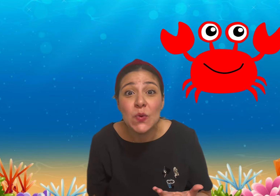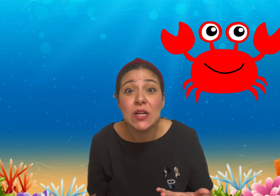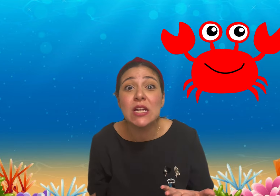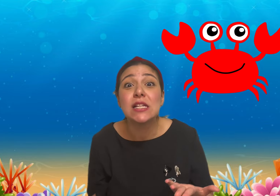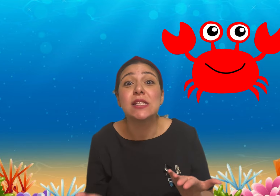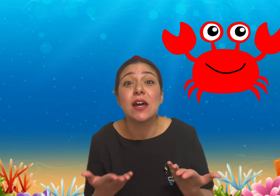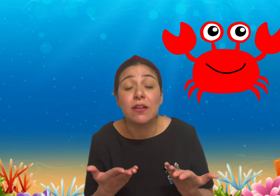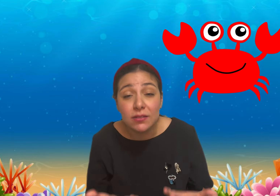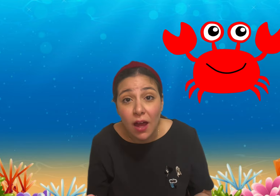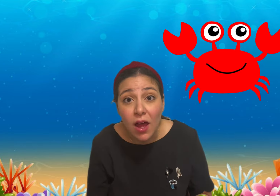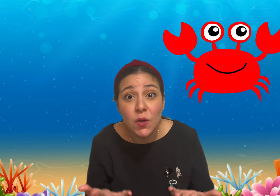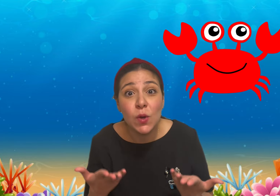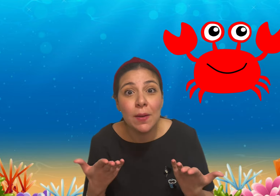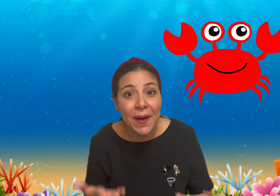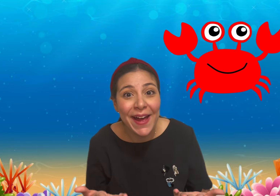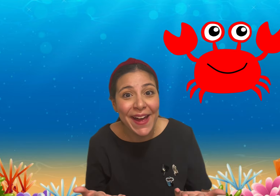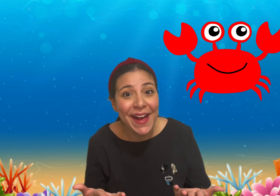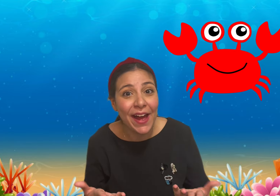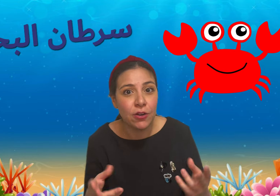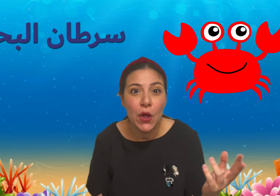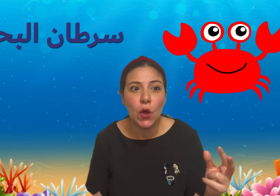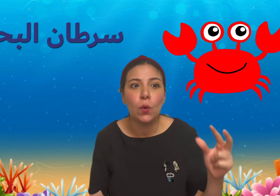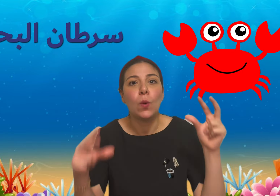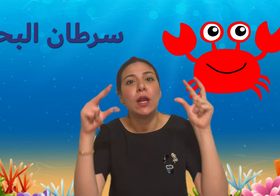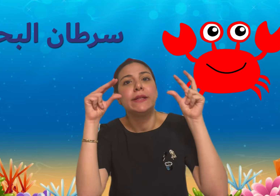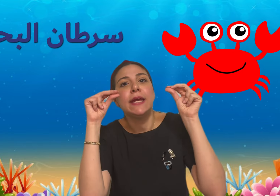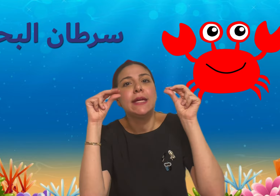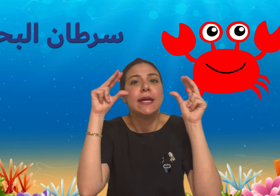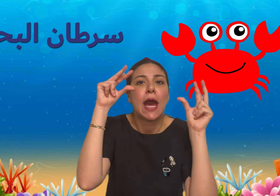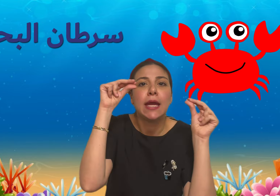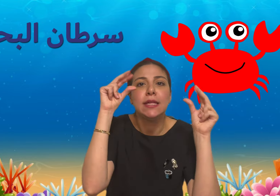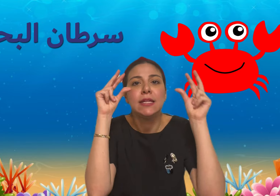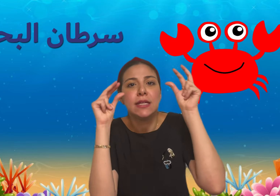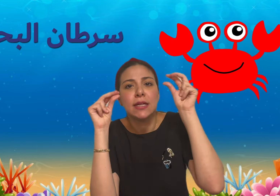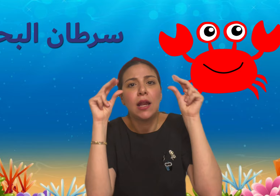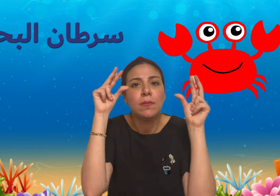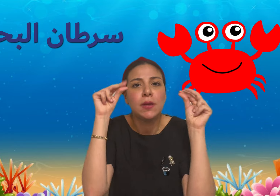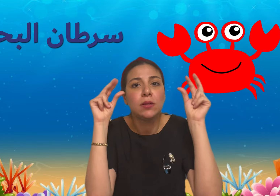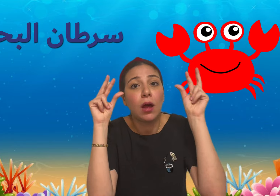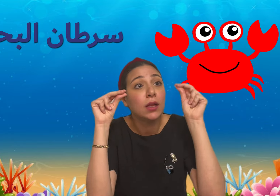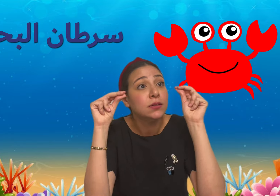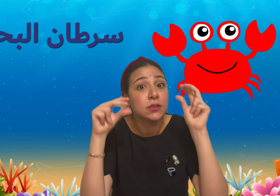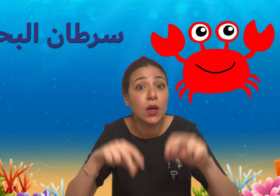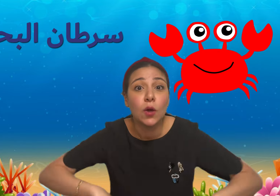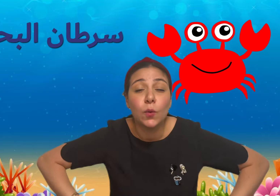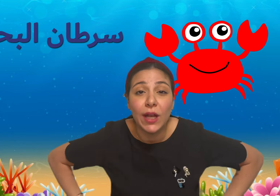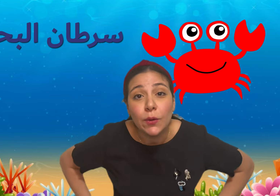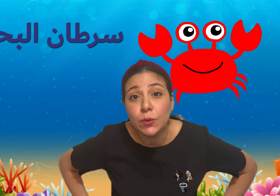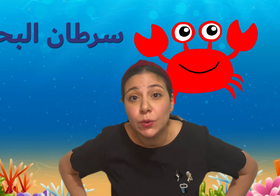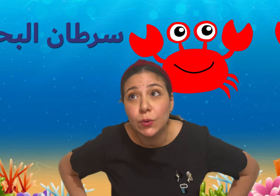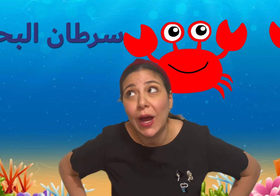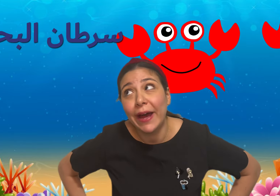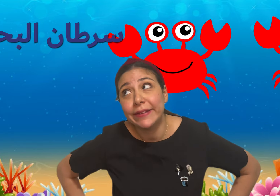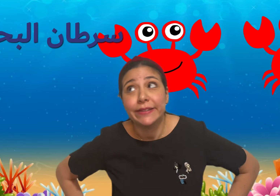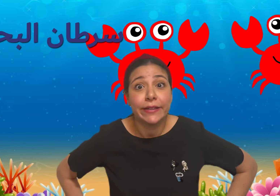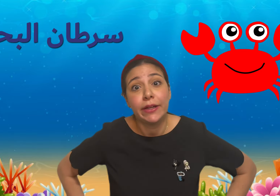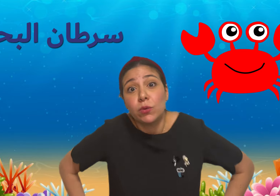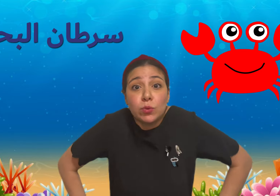سرطان البحر ولديه أيدي كالملقط ولونه عادة يكون